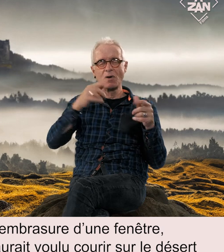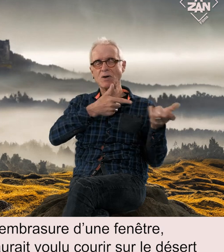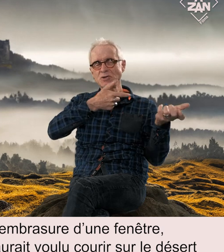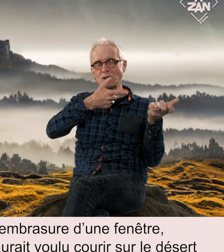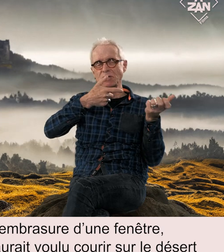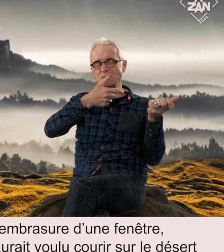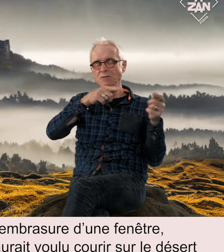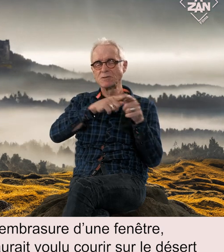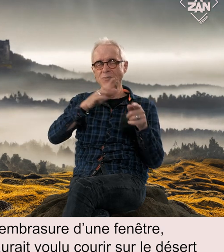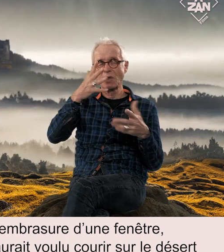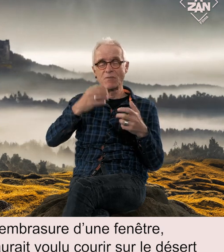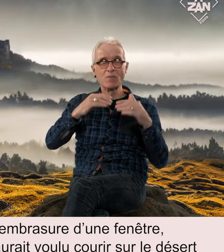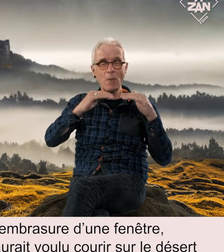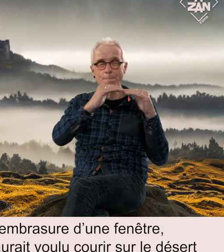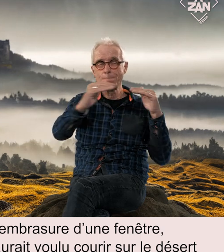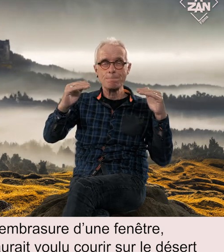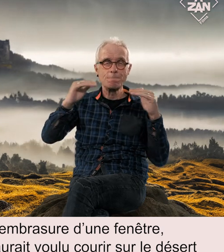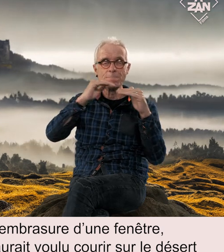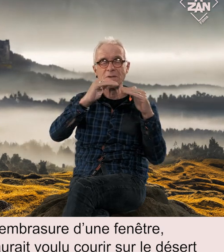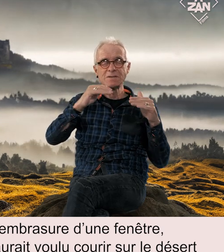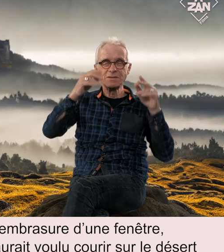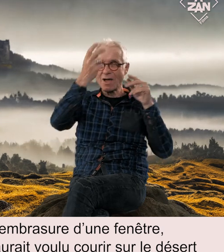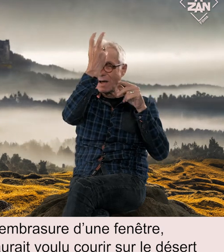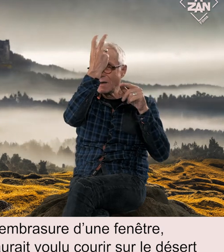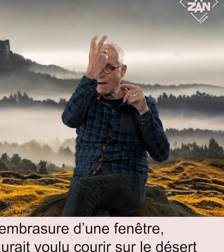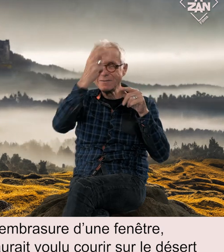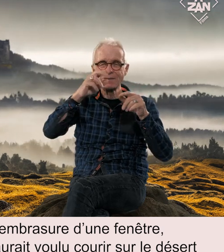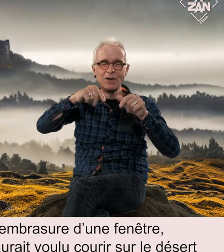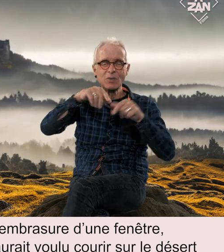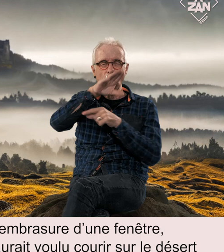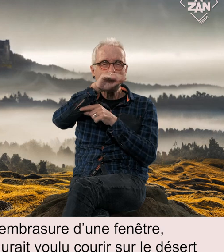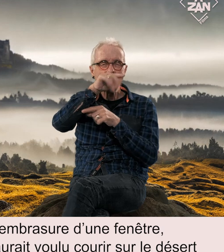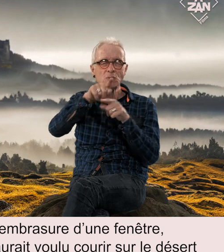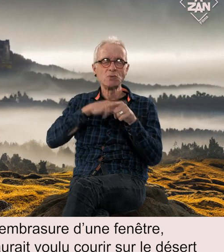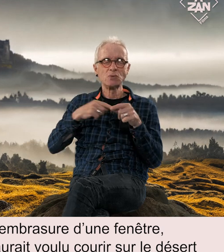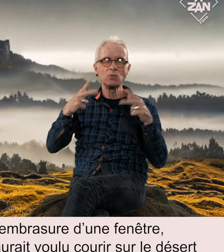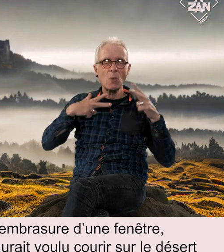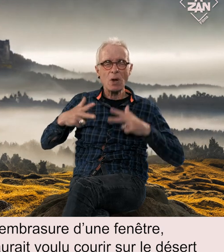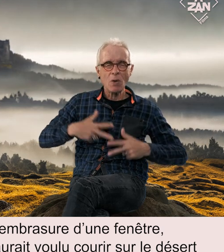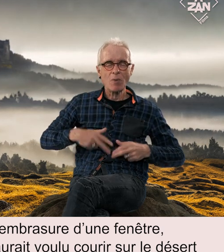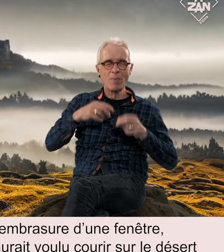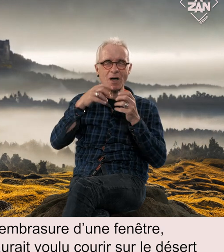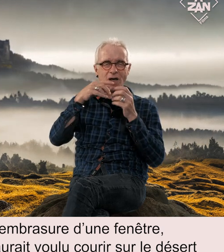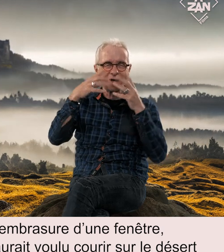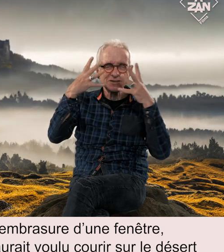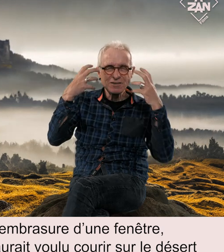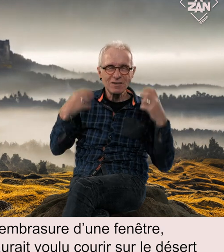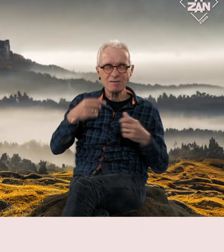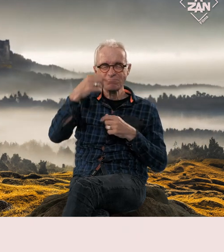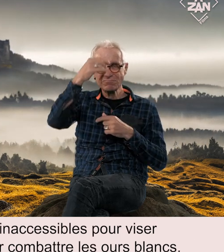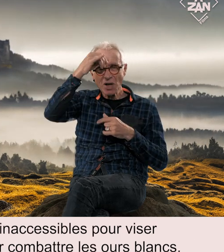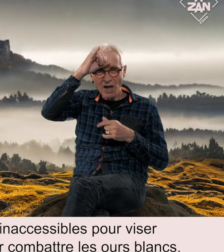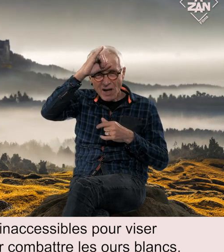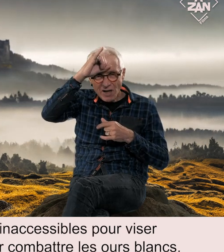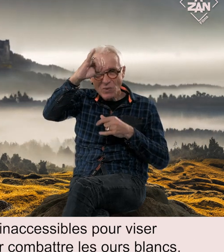voulu courir sur le désert après les gazelles et les autruches, être caché dans les bambous à l'affût des léopards, traverser des forêts pleines de rhinocéros,